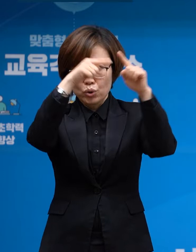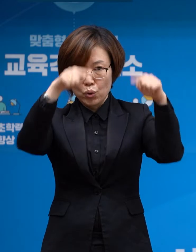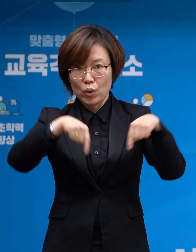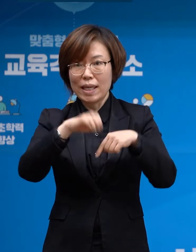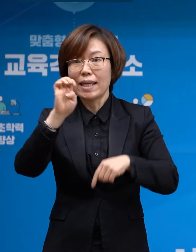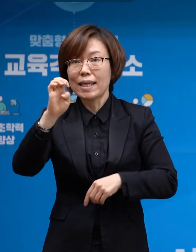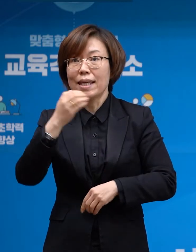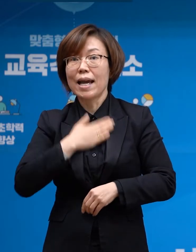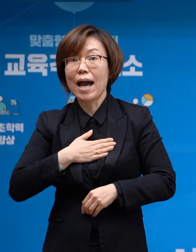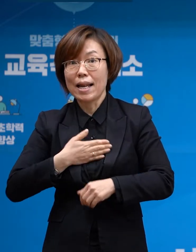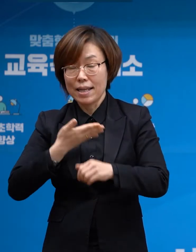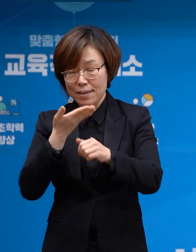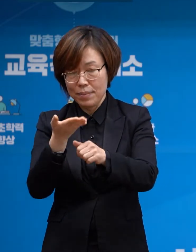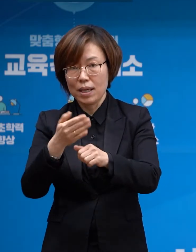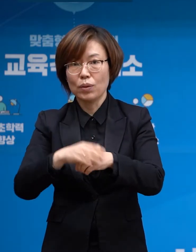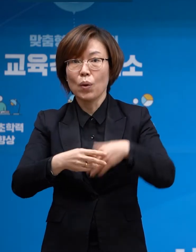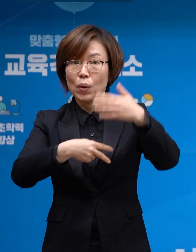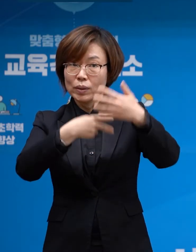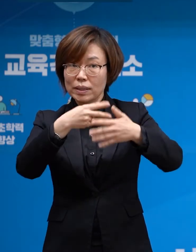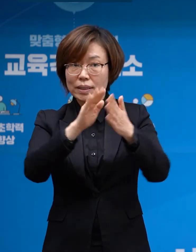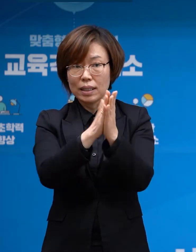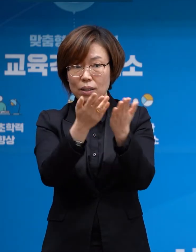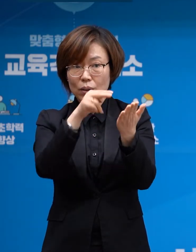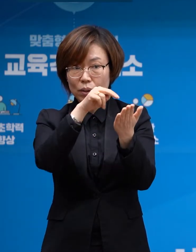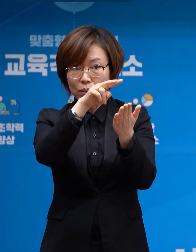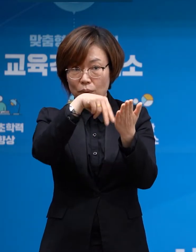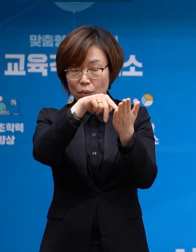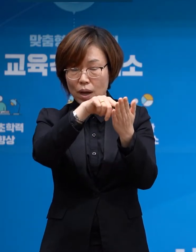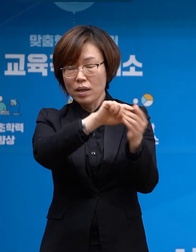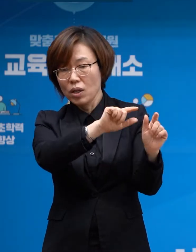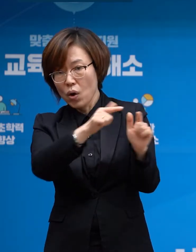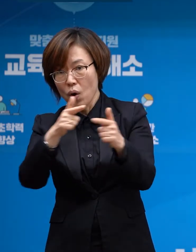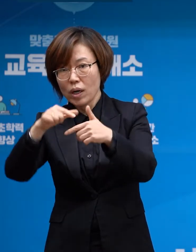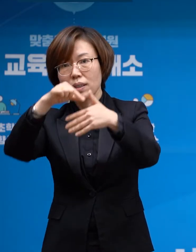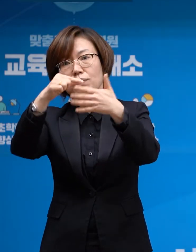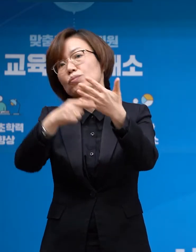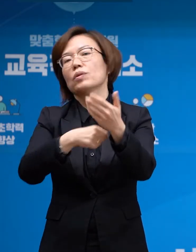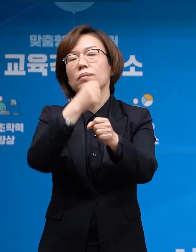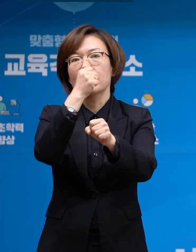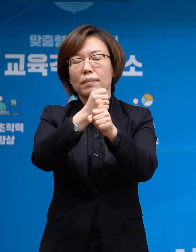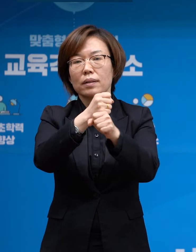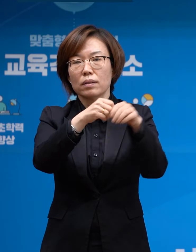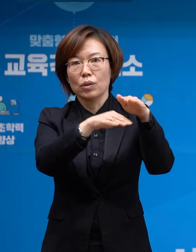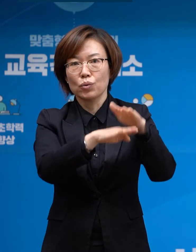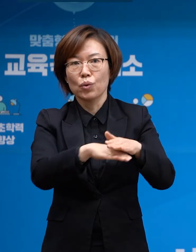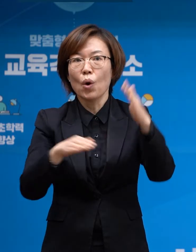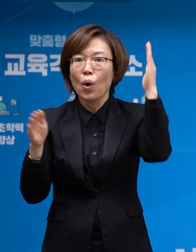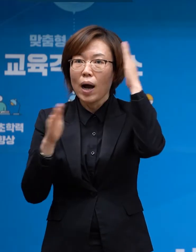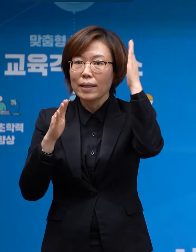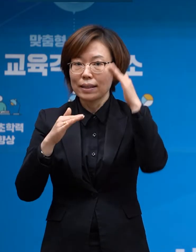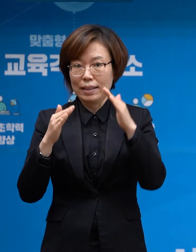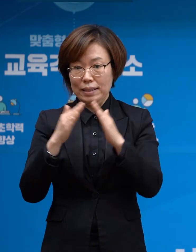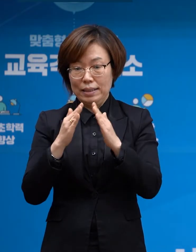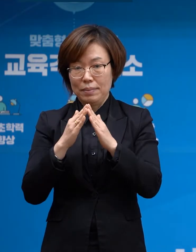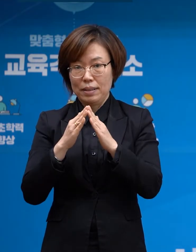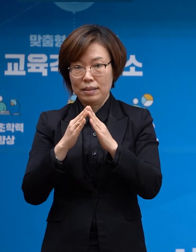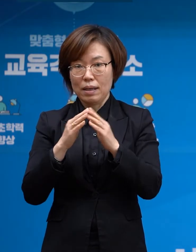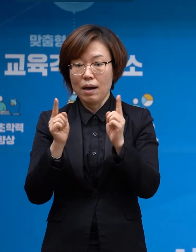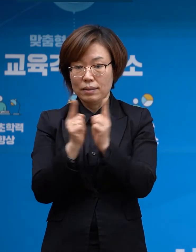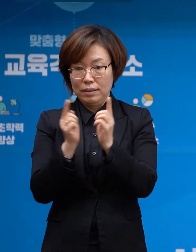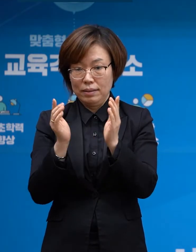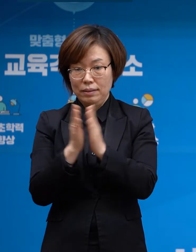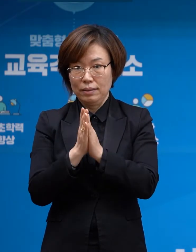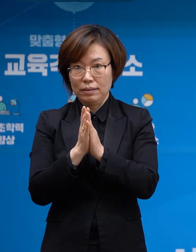e알림이, 디지털 교과서 등 다양한 온라인 콘텐츠 제공을 통해 학생들이 가정에서